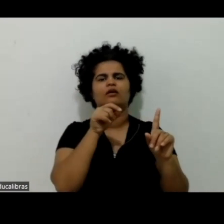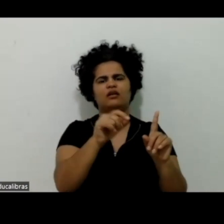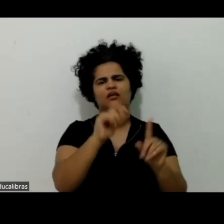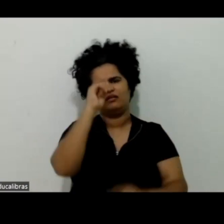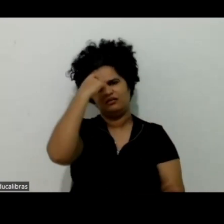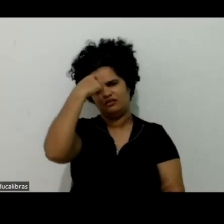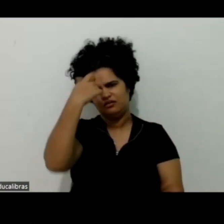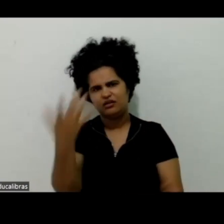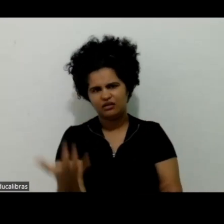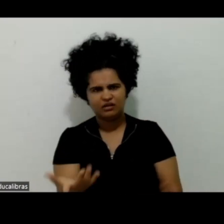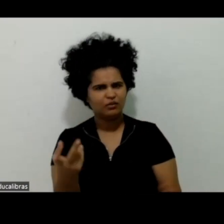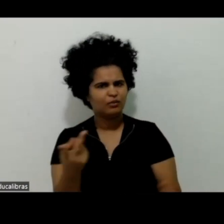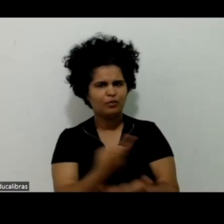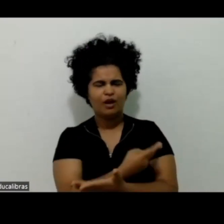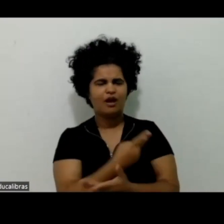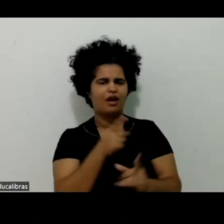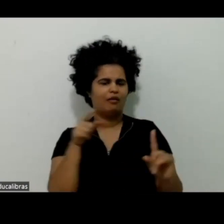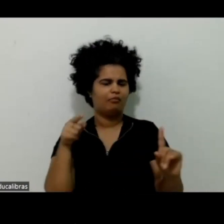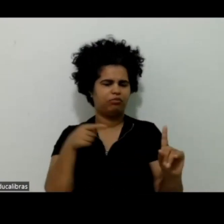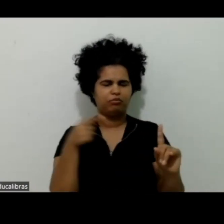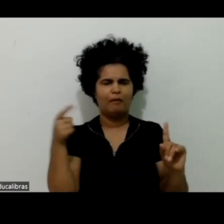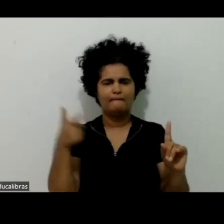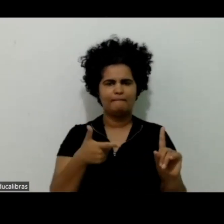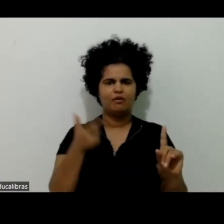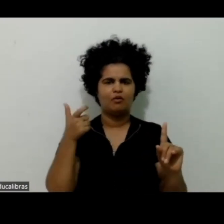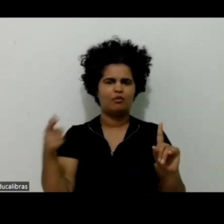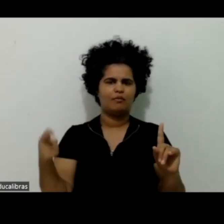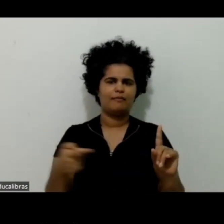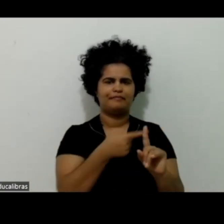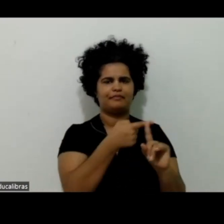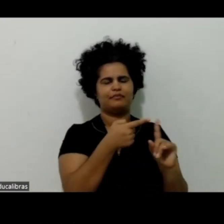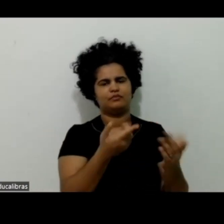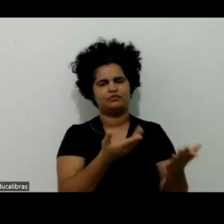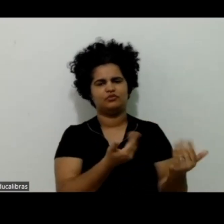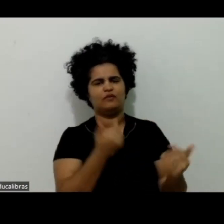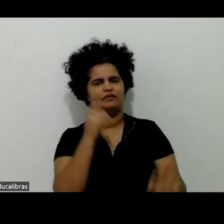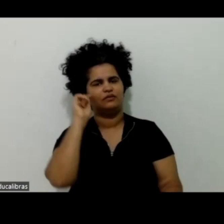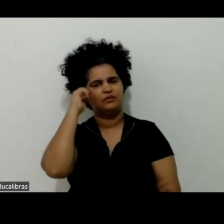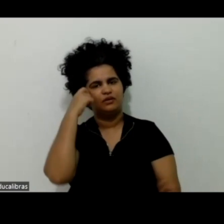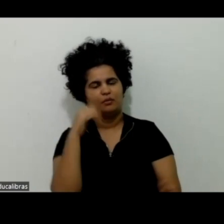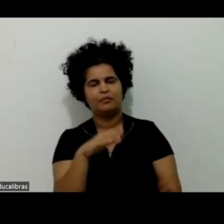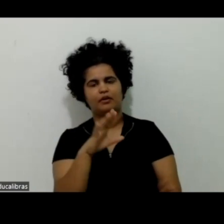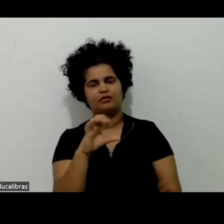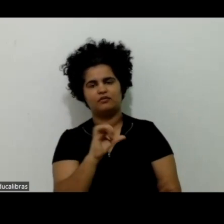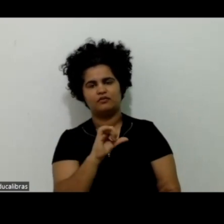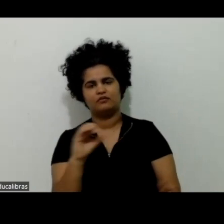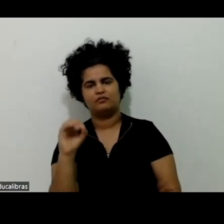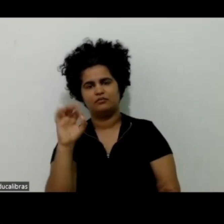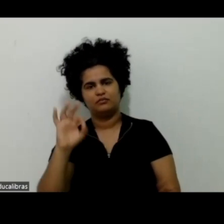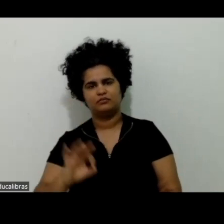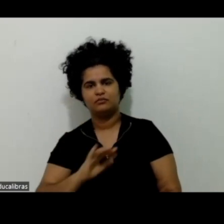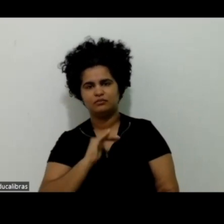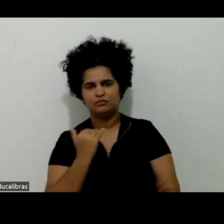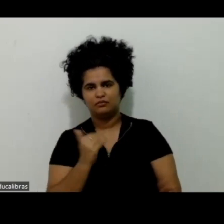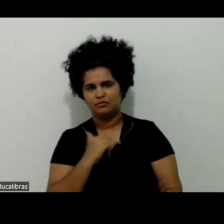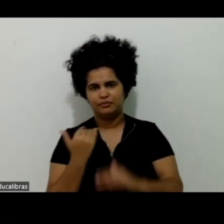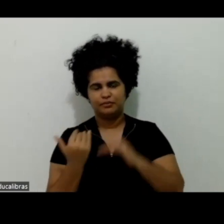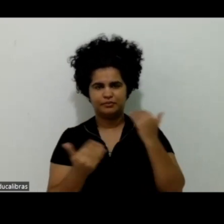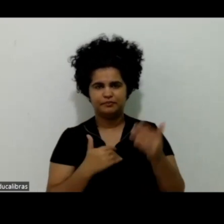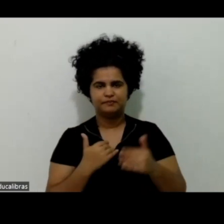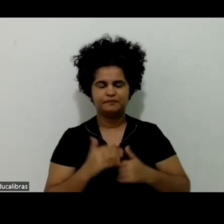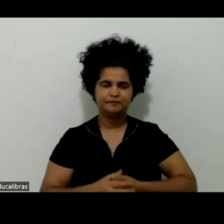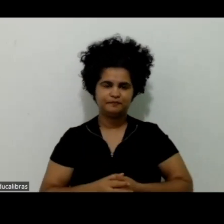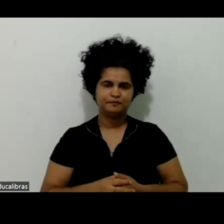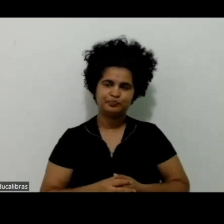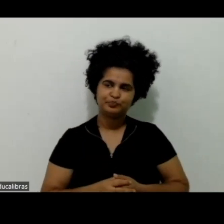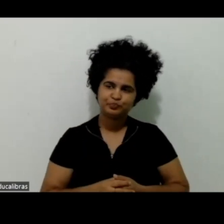não é uma questão de menor importância, né? Inclusive, esse relatório que eu falei agora, né, da Pele Alvo, ele é um relatório, né,